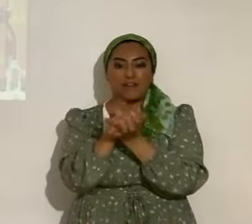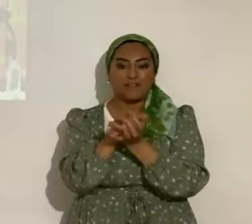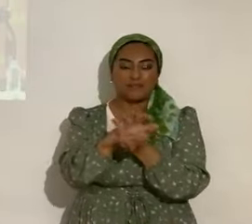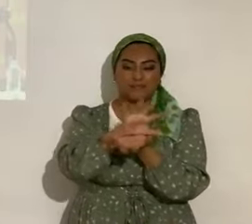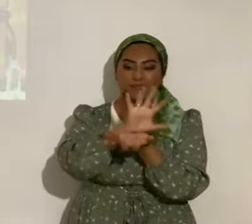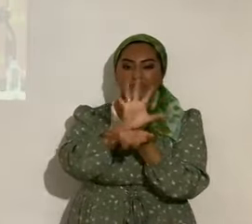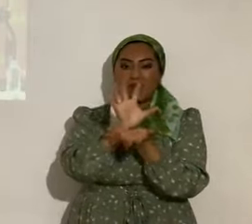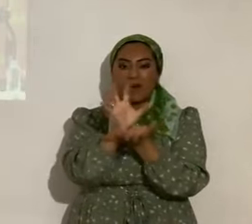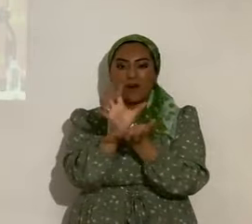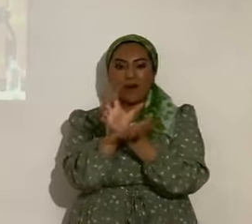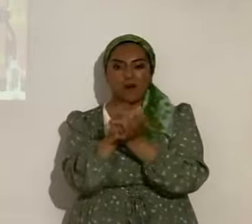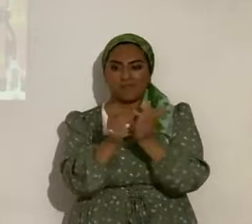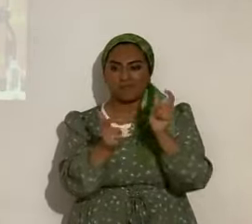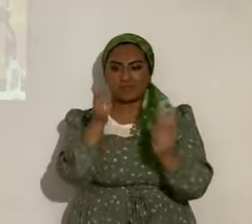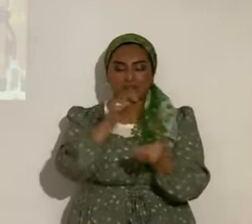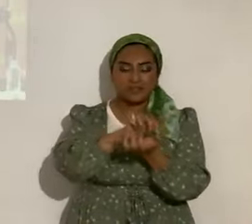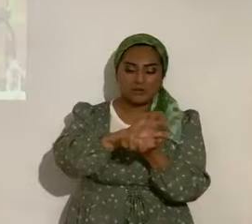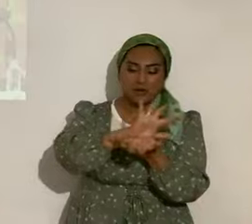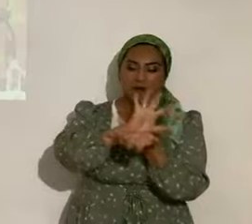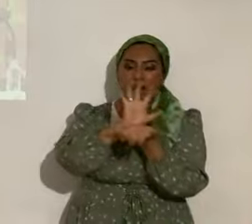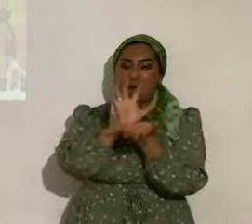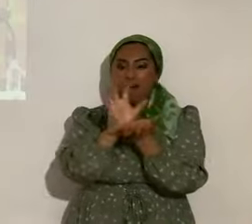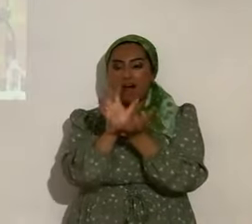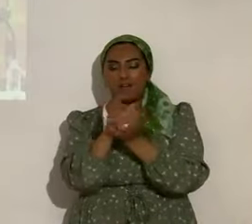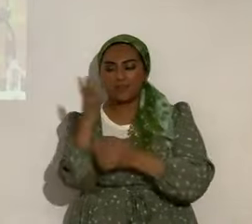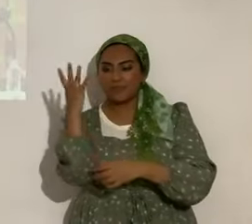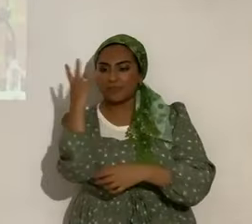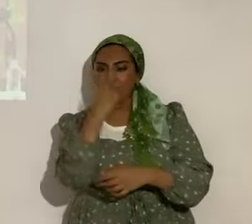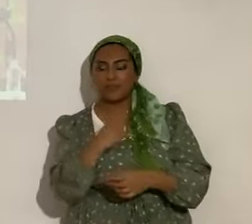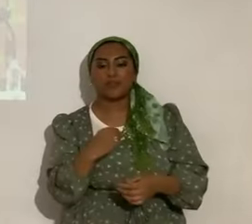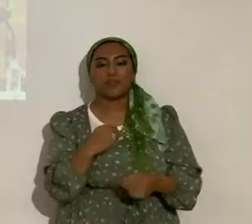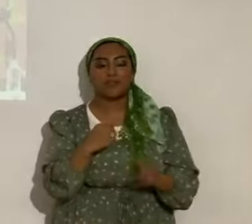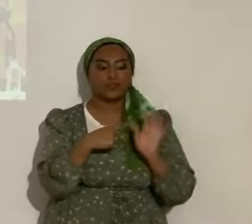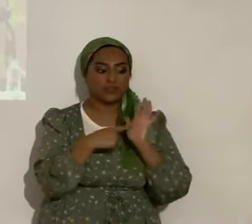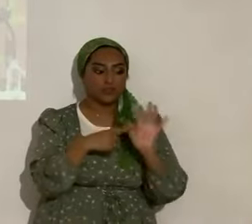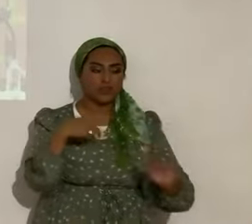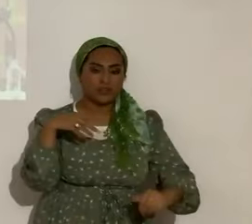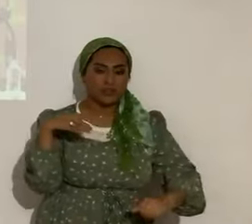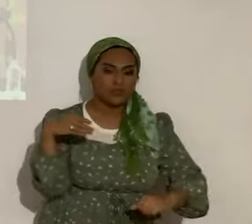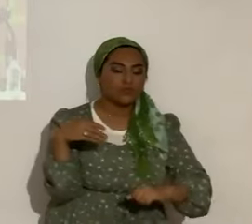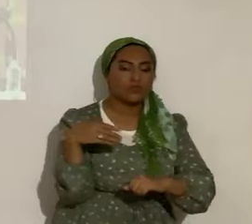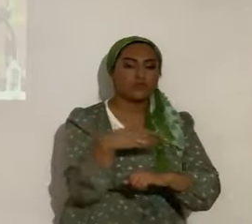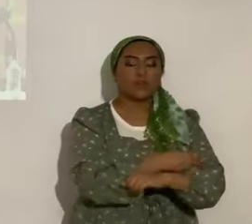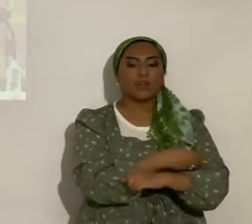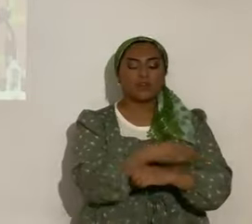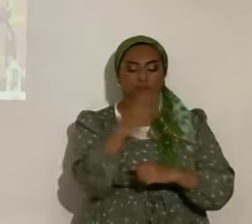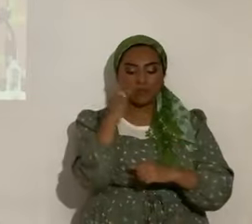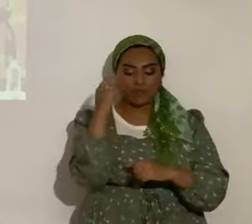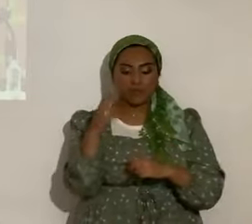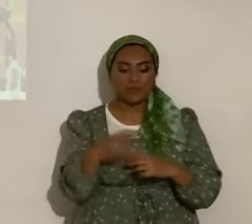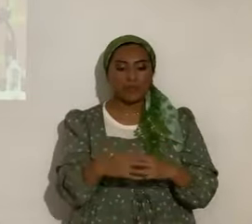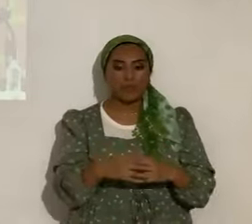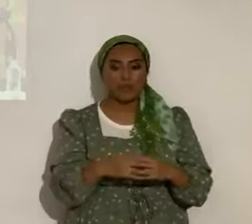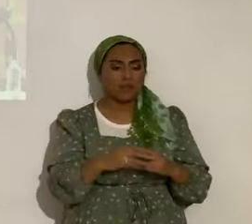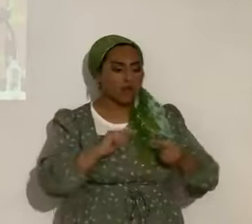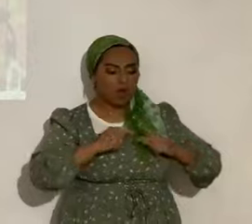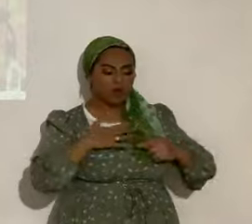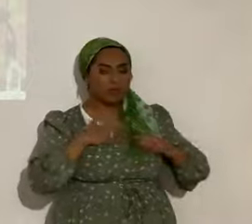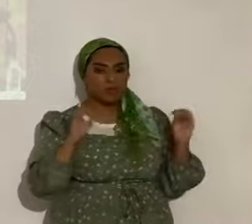con ese rugido que tiene, precioso, porque ahí se demuestra la fuerza del Eterno en la naturaleza, y no les hace